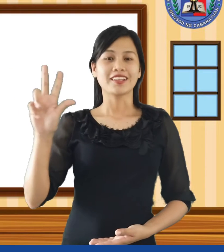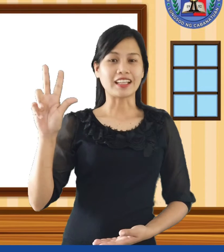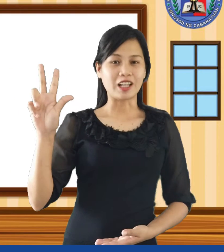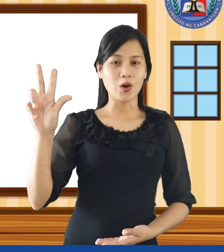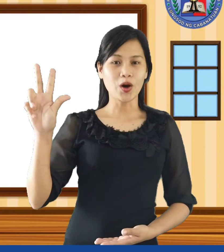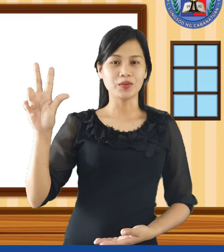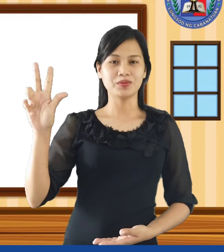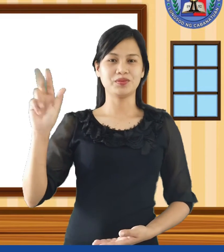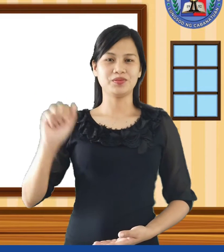Tatlo.